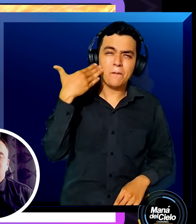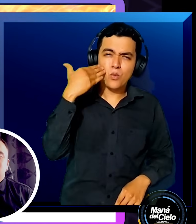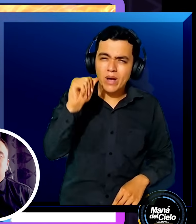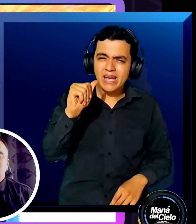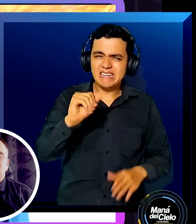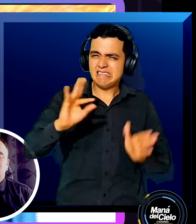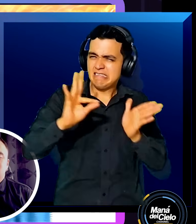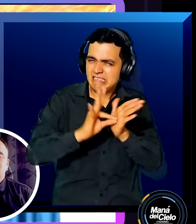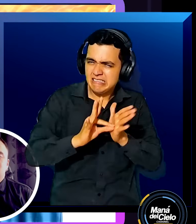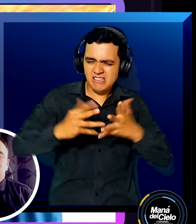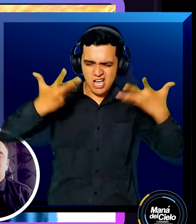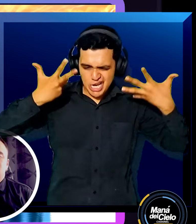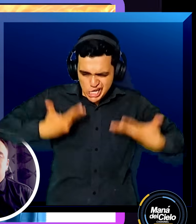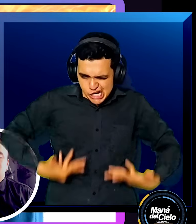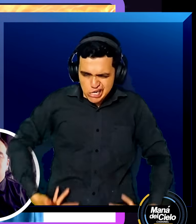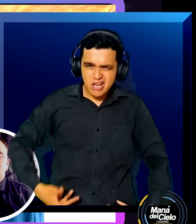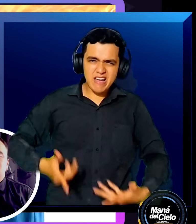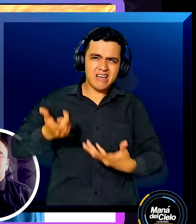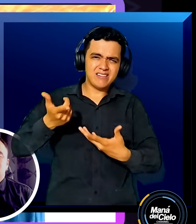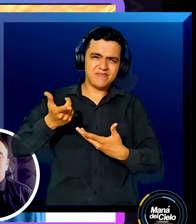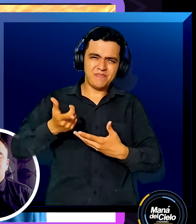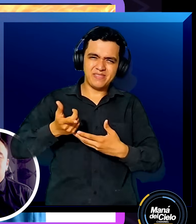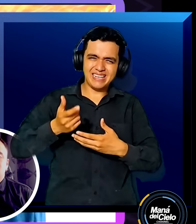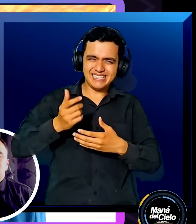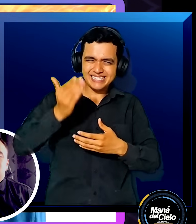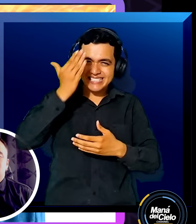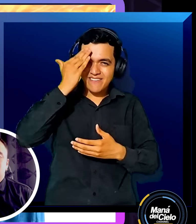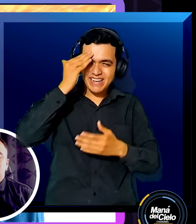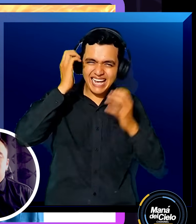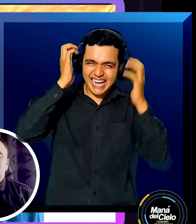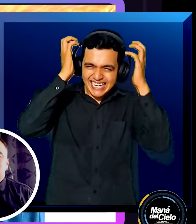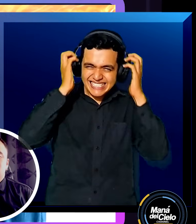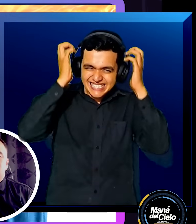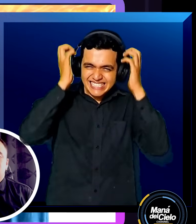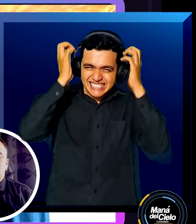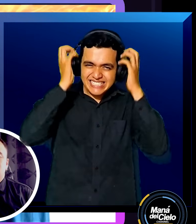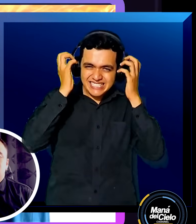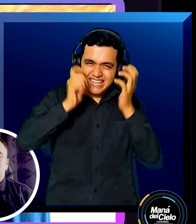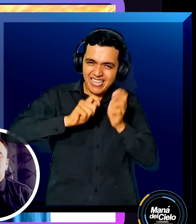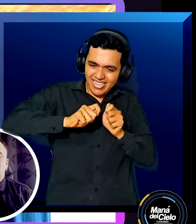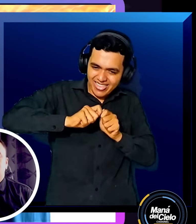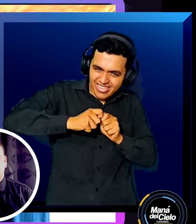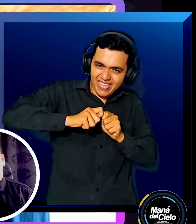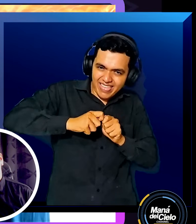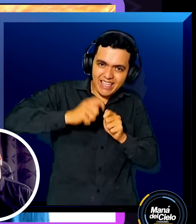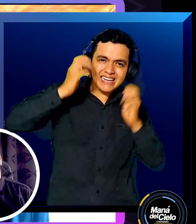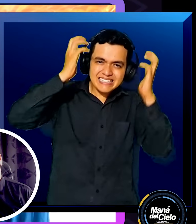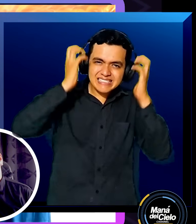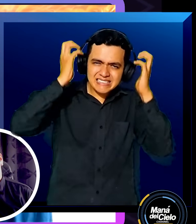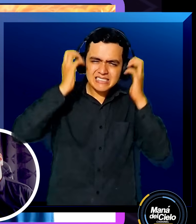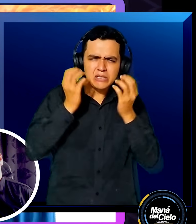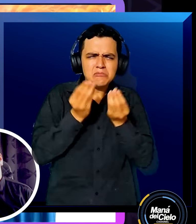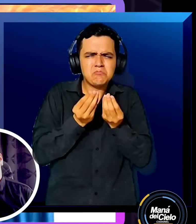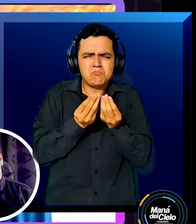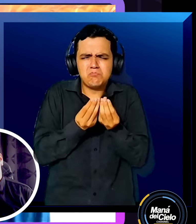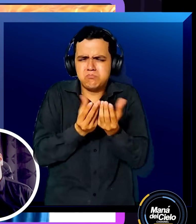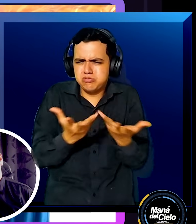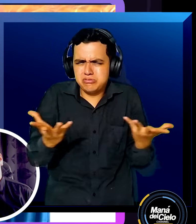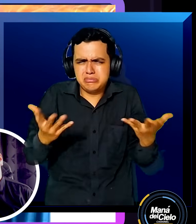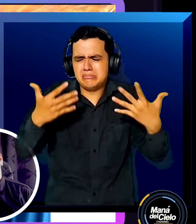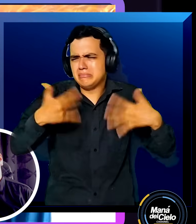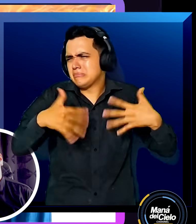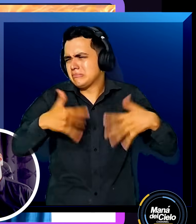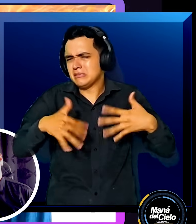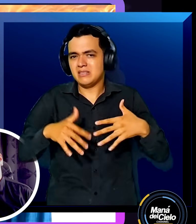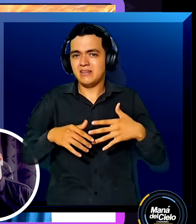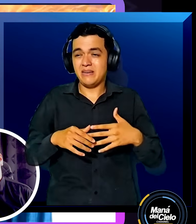toda intercesión sí es una oración. Escúcheme esto, usted tiene que aprender a decirle al Señor que le profundice más en esto